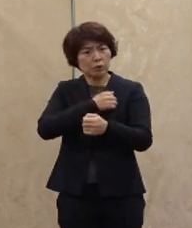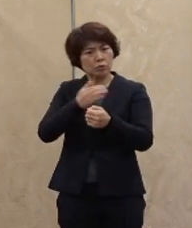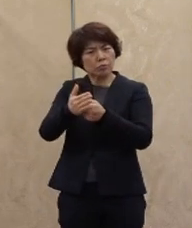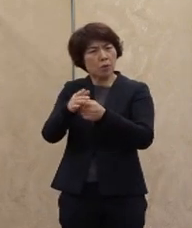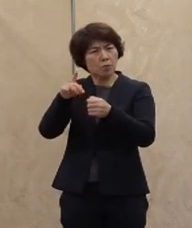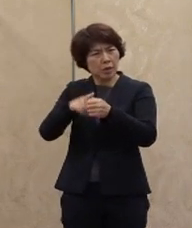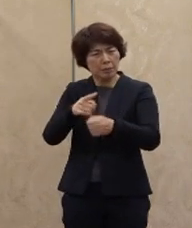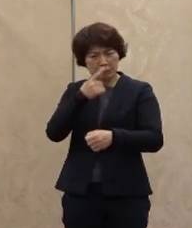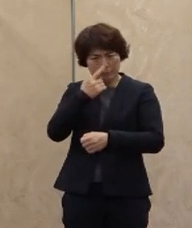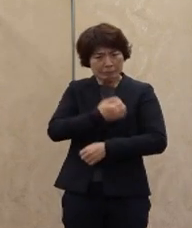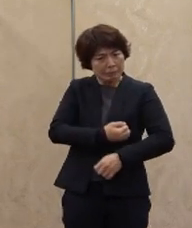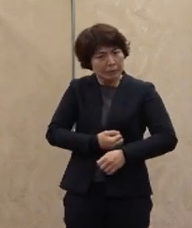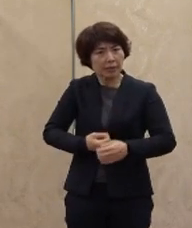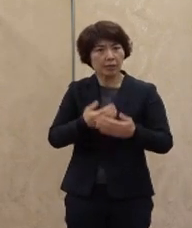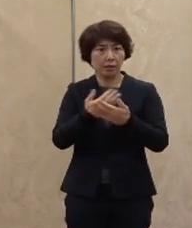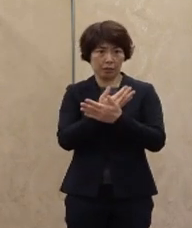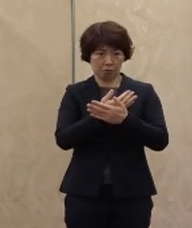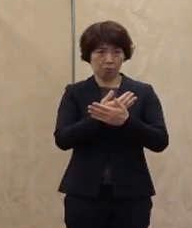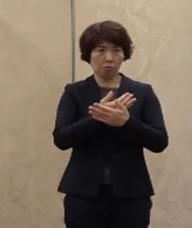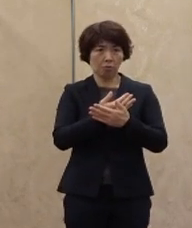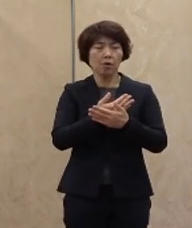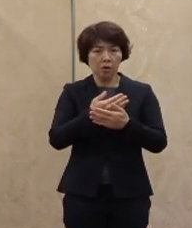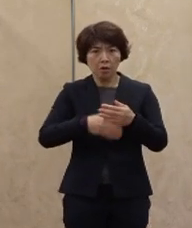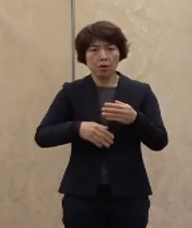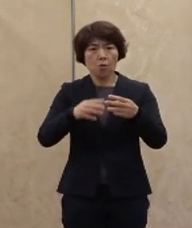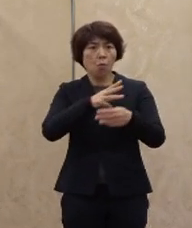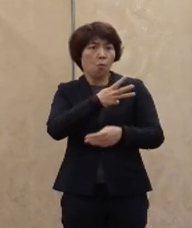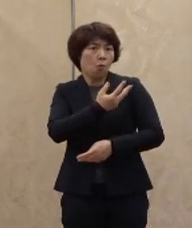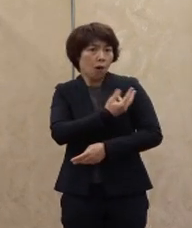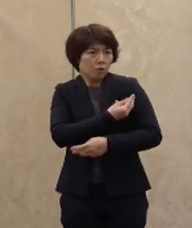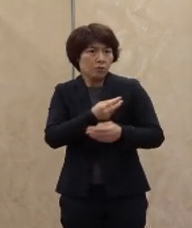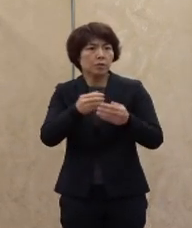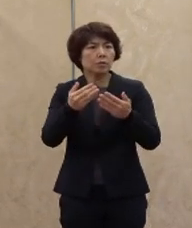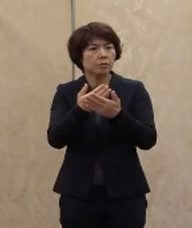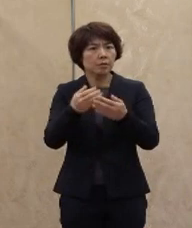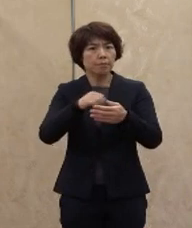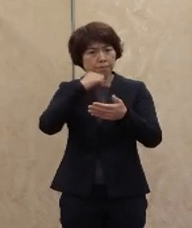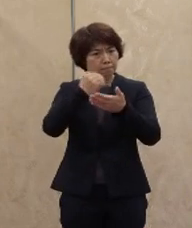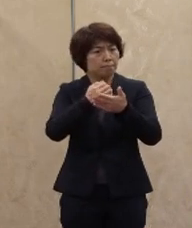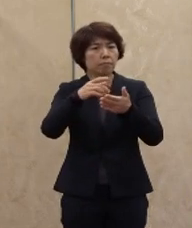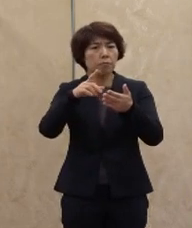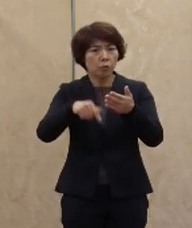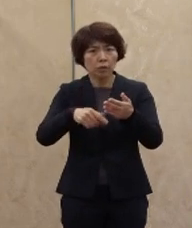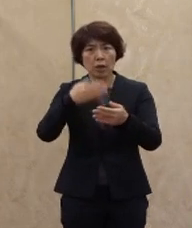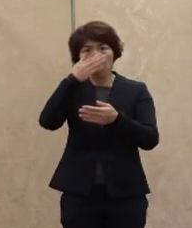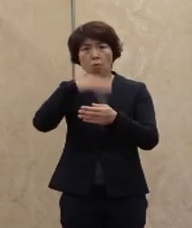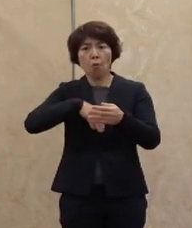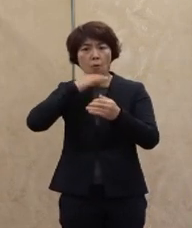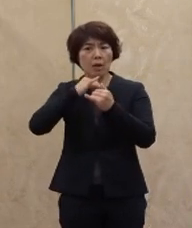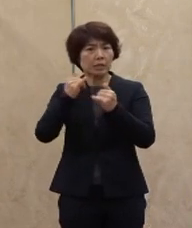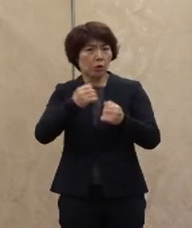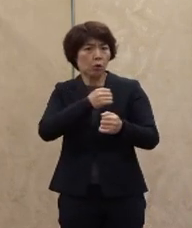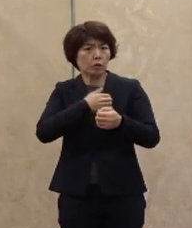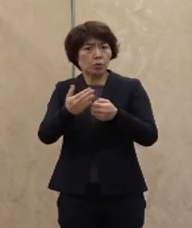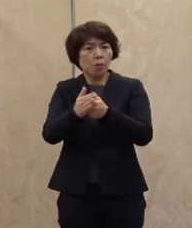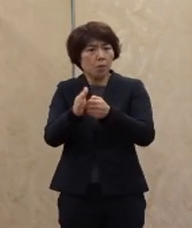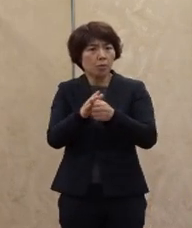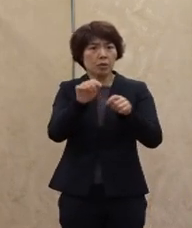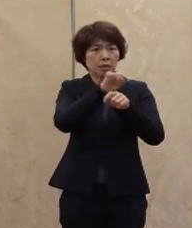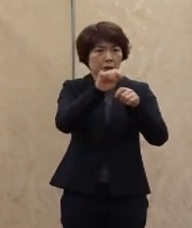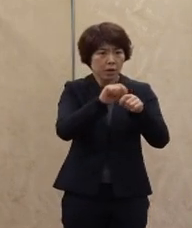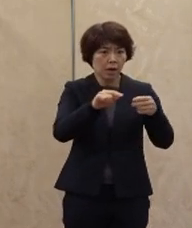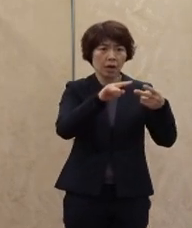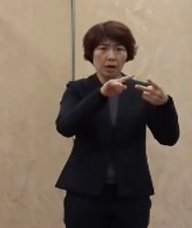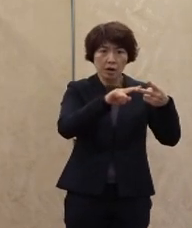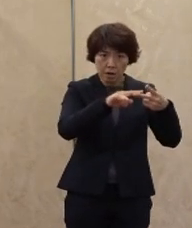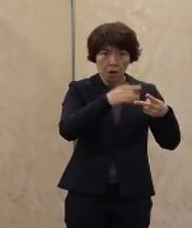います。でも今度ワクチンができたときは高齢者の皆さんがワクチンを受けることで若い人の生活や仕事を守る、そういう側面もあ